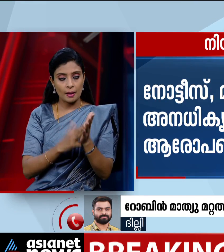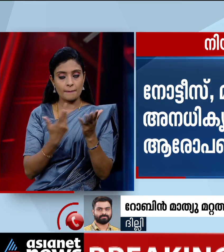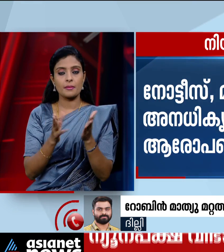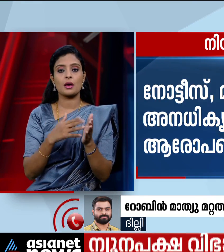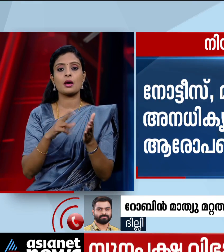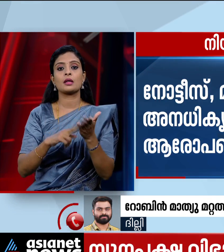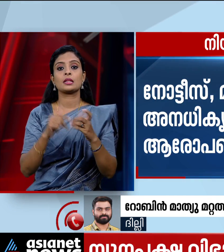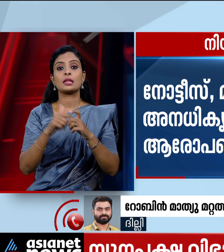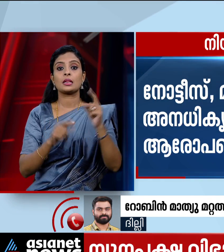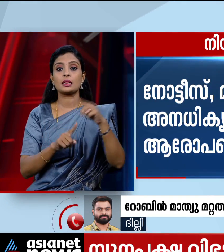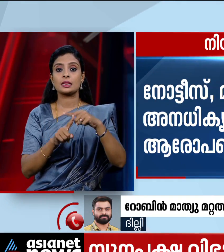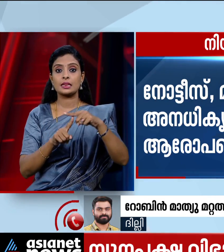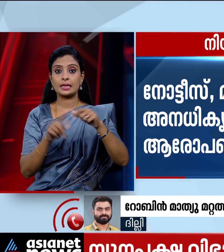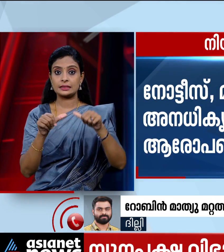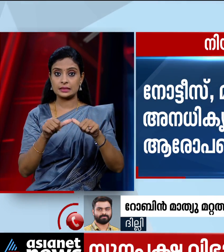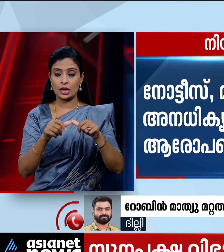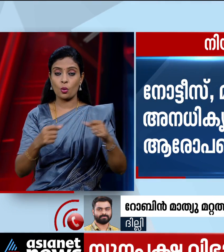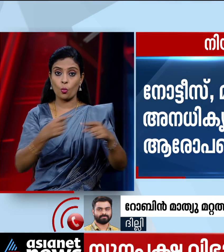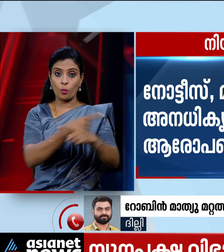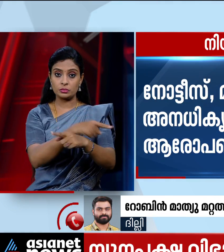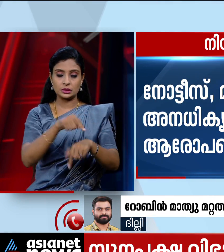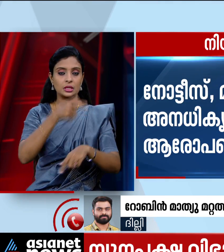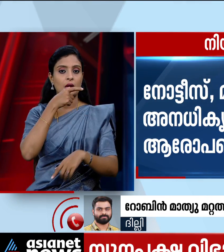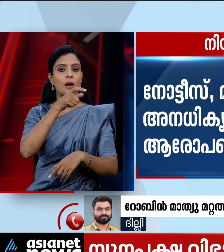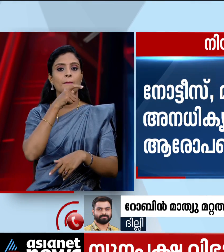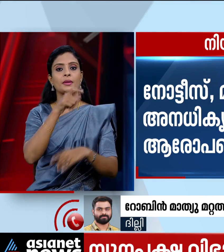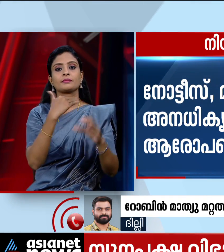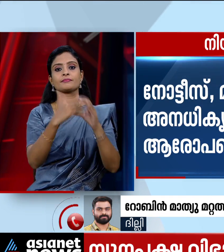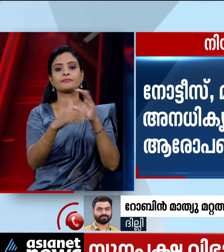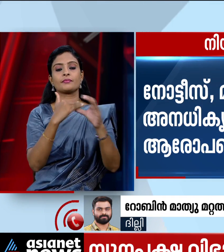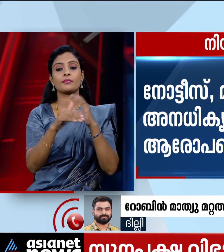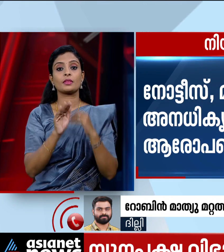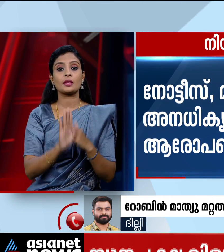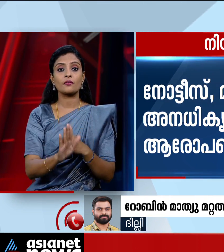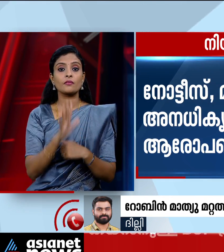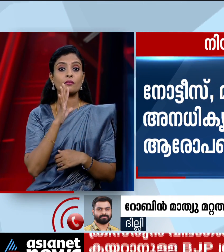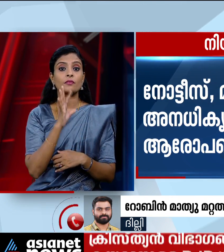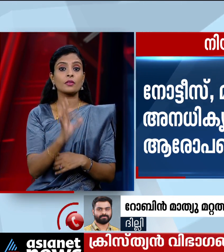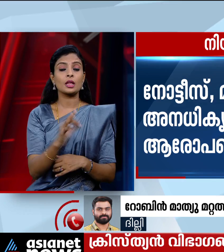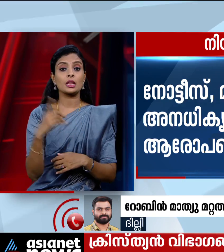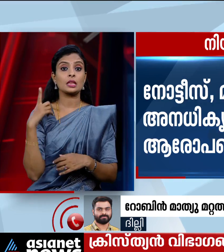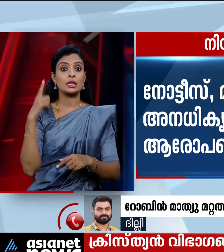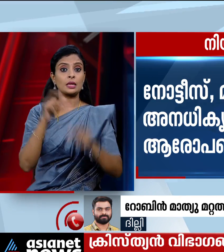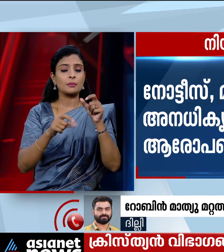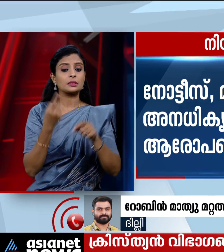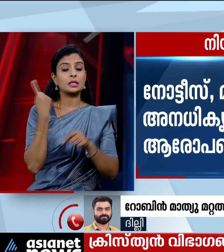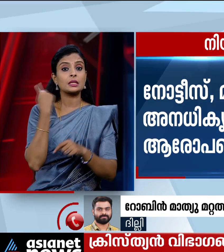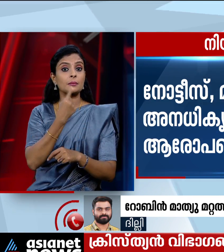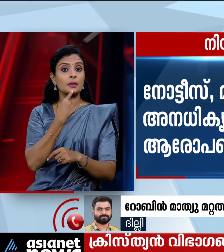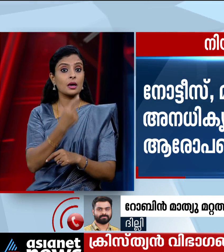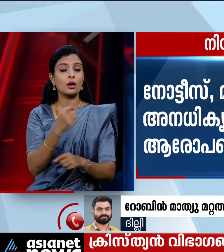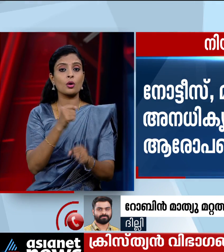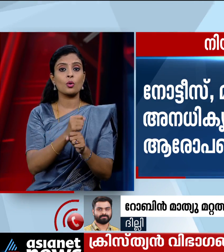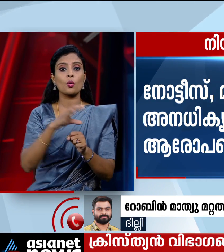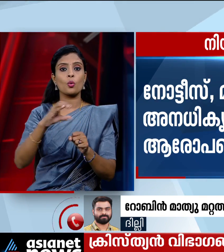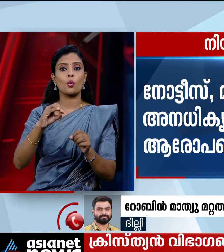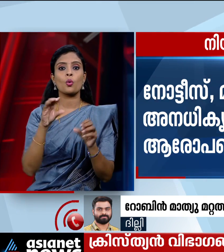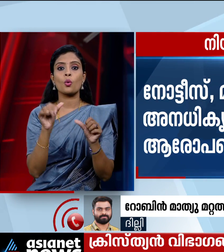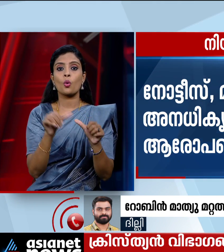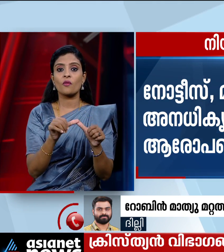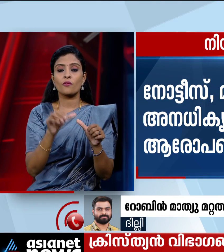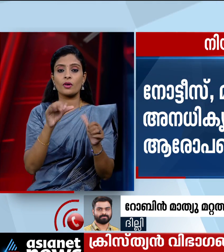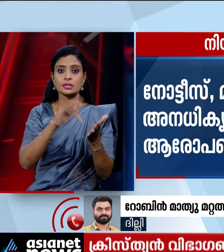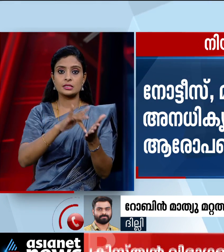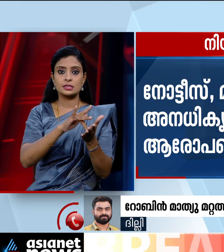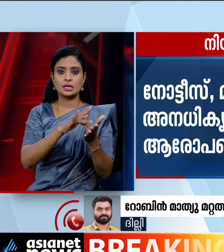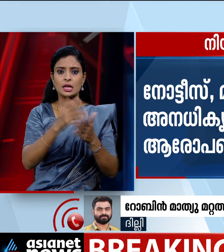ഈ വക്കീൽ നോട്ടീസ് അയച്ചിരിക്കുന്നത്. പ്രധാനമായും ഇന്നലെ ഈ നേതാക്കൾ കോൺഗ്രസിന്റെ ഒരു പ്രധാന ആരോപണമായി പറഞ്ഞത് ഗോവയിൽ ഒരു ഒരു